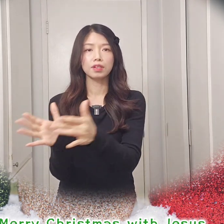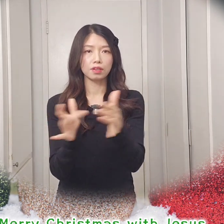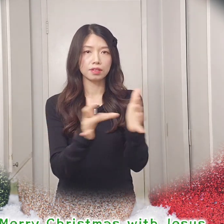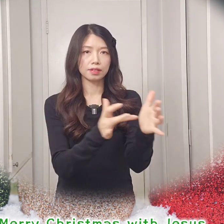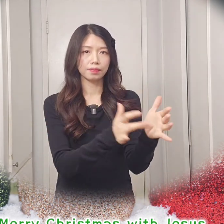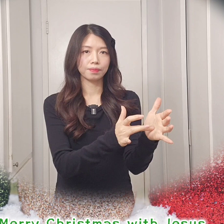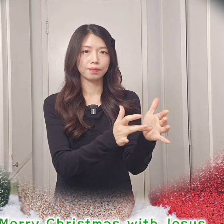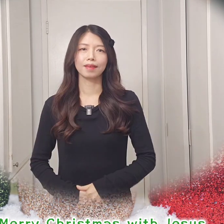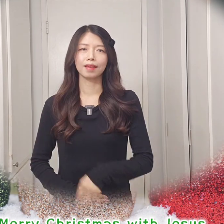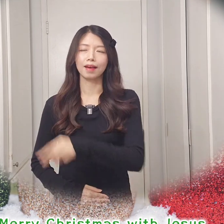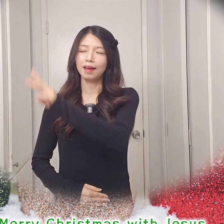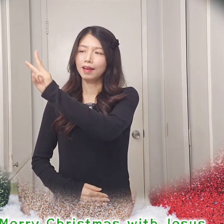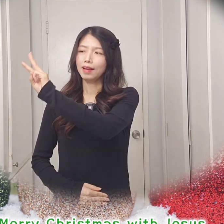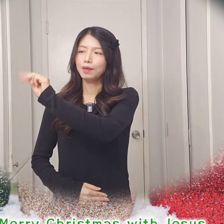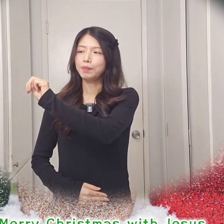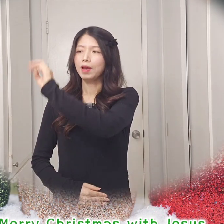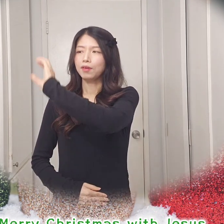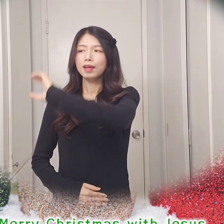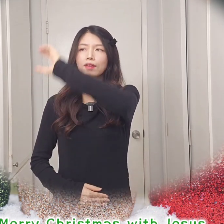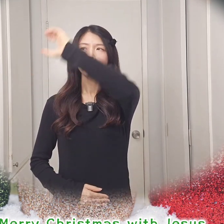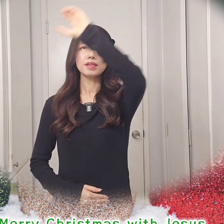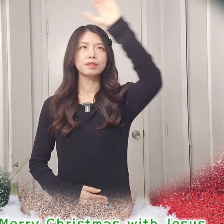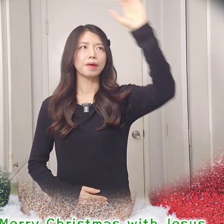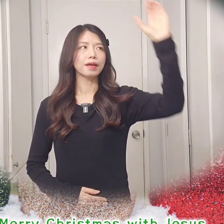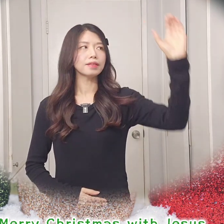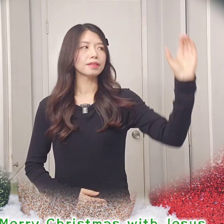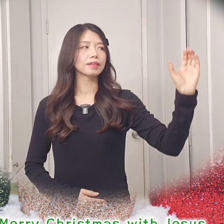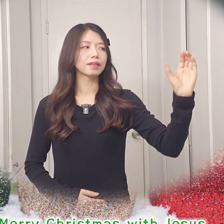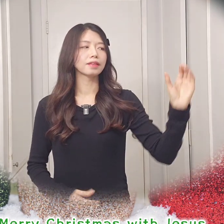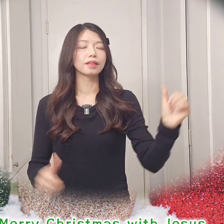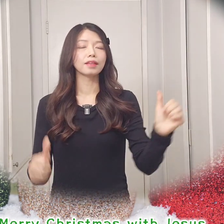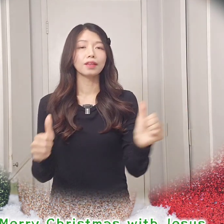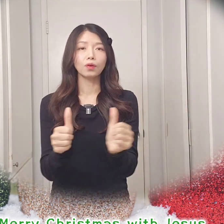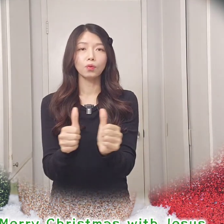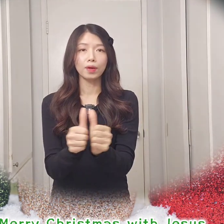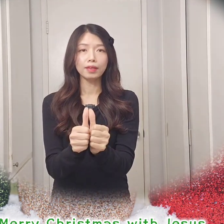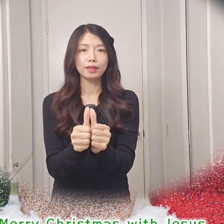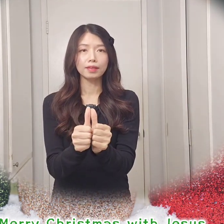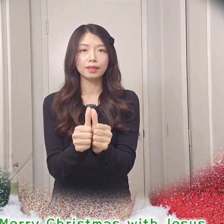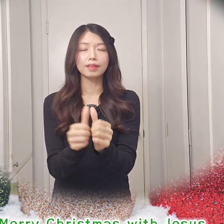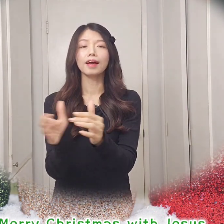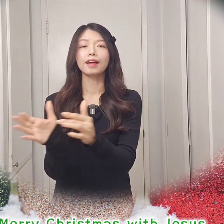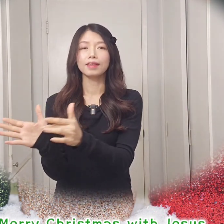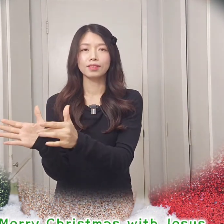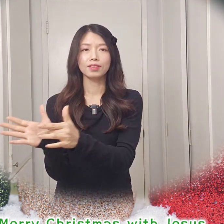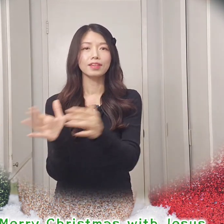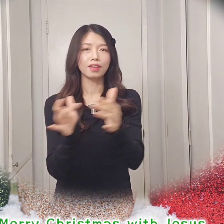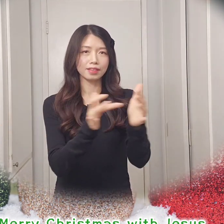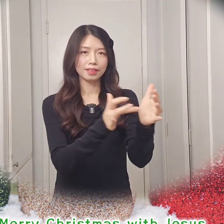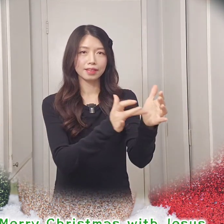Jesus. Merry Christmas with Jesus.